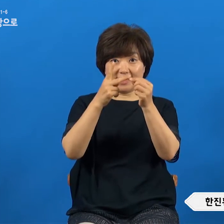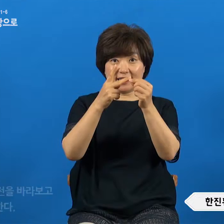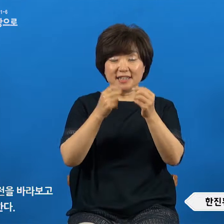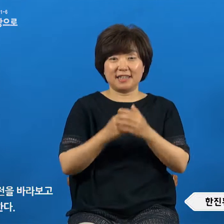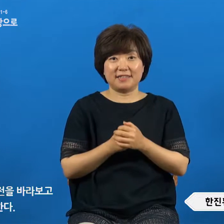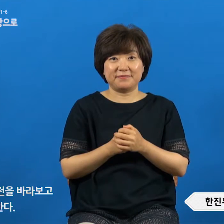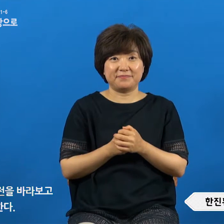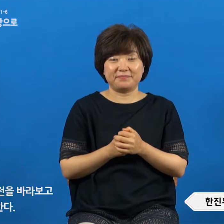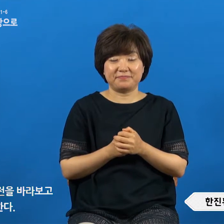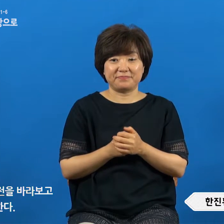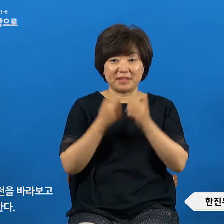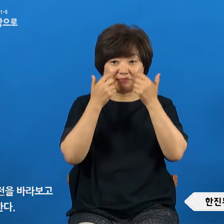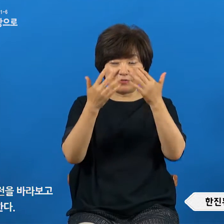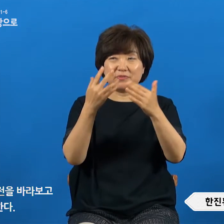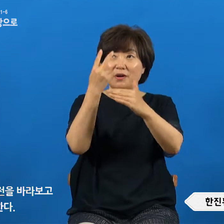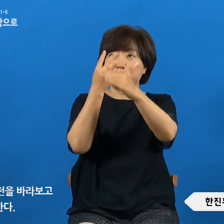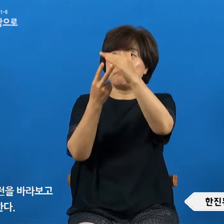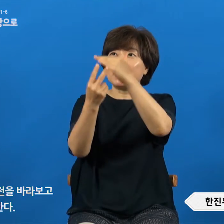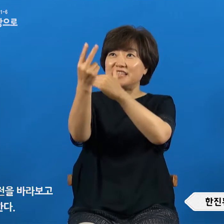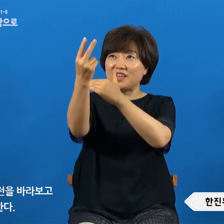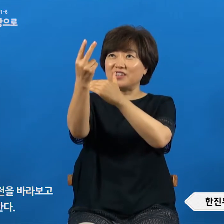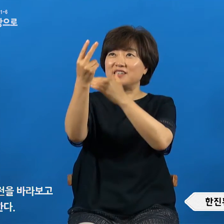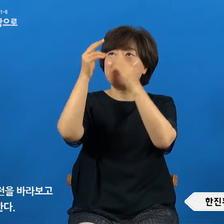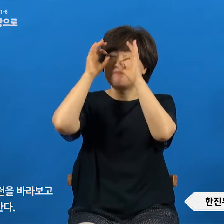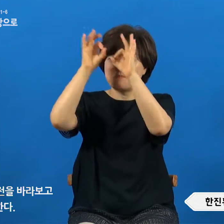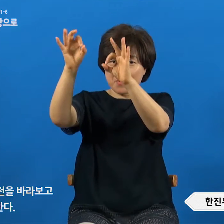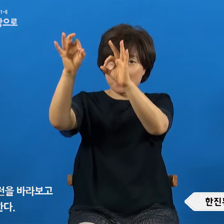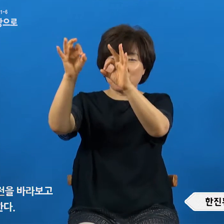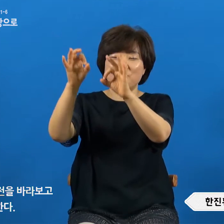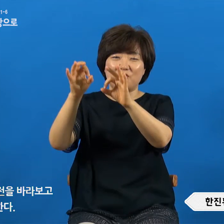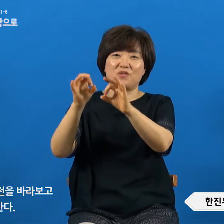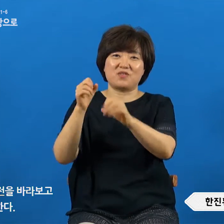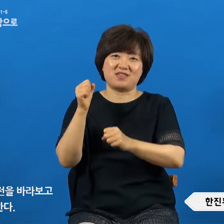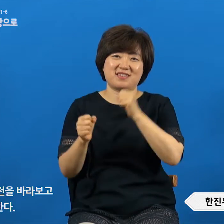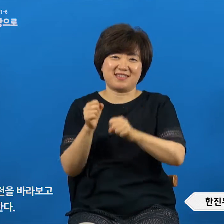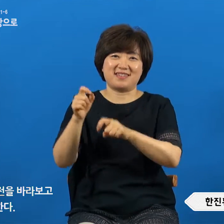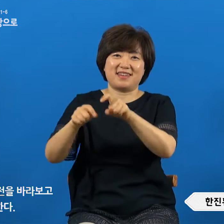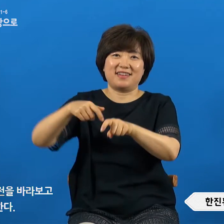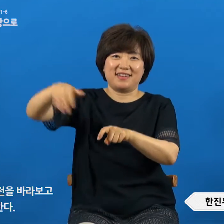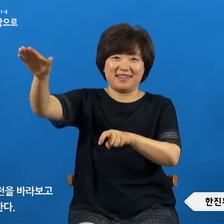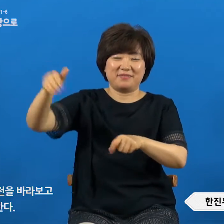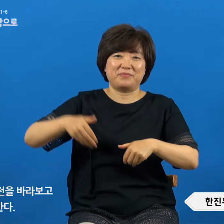둘째로는 분명한 비전을 바라보고 달려가야 합니다.